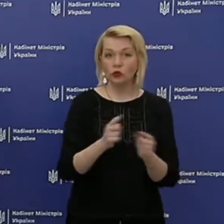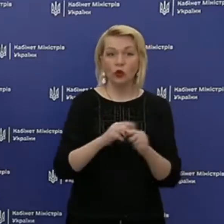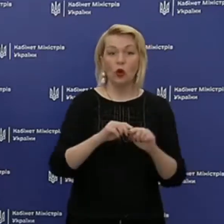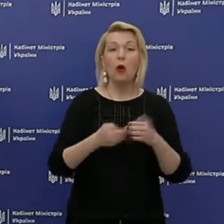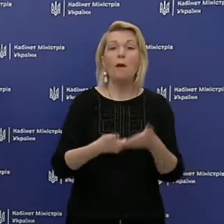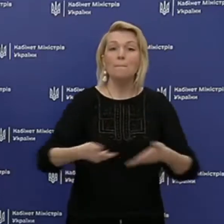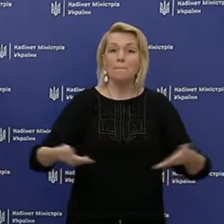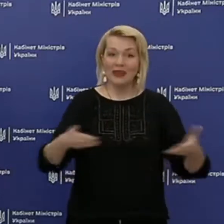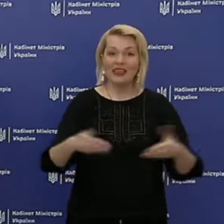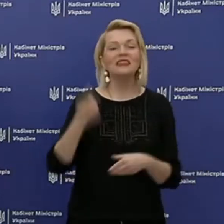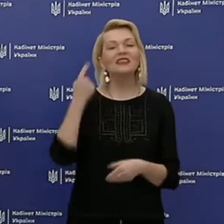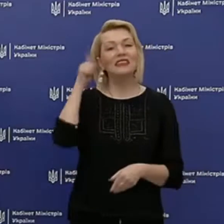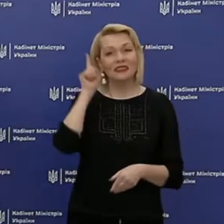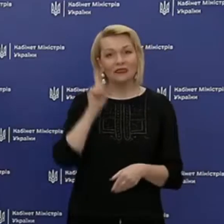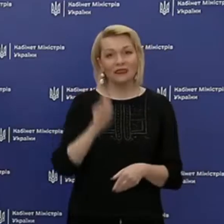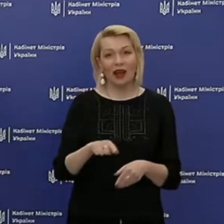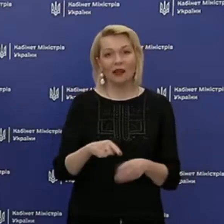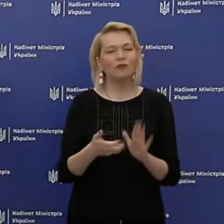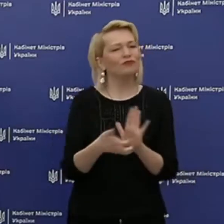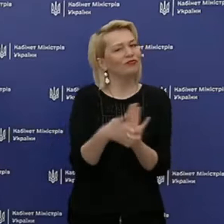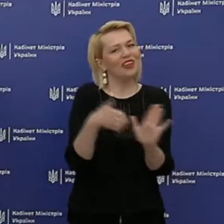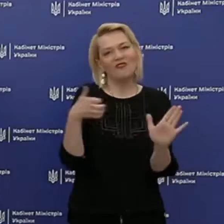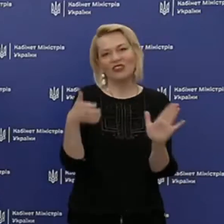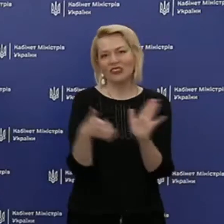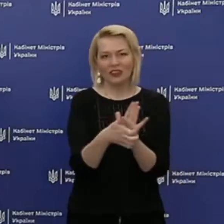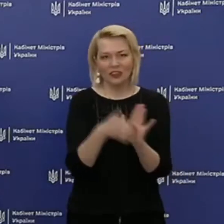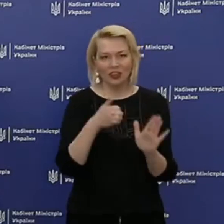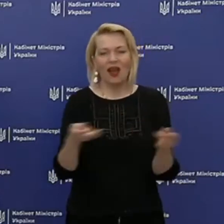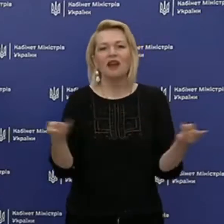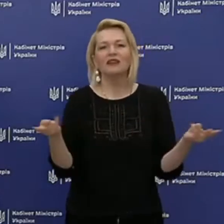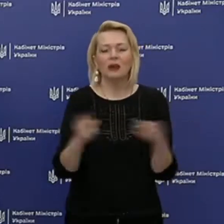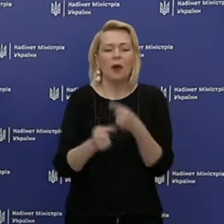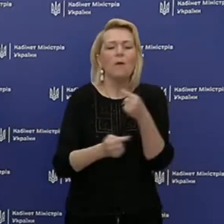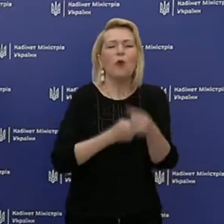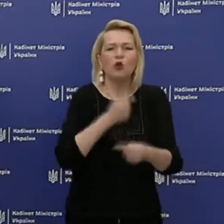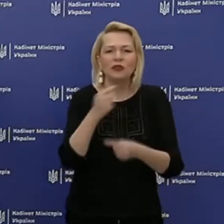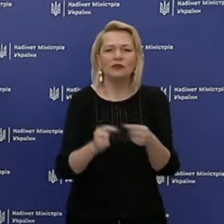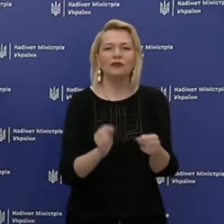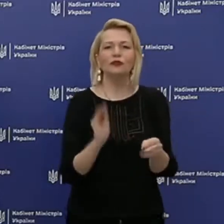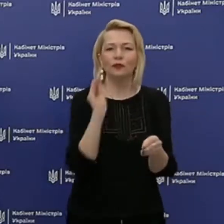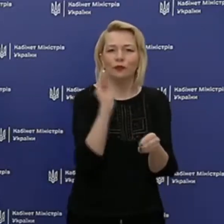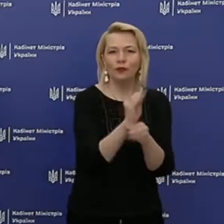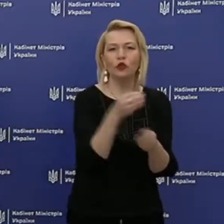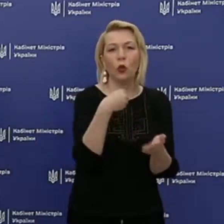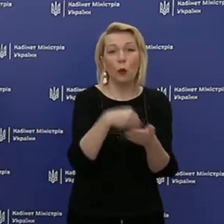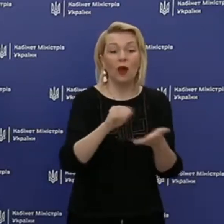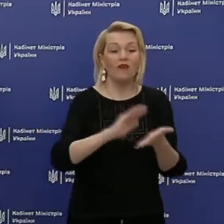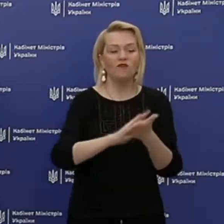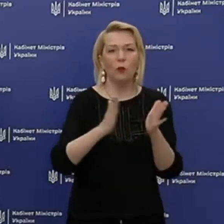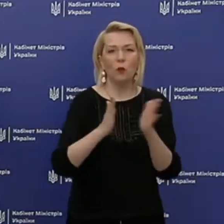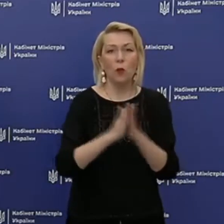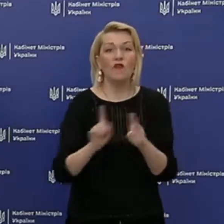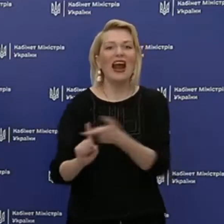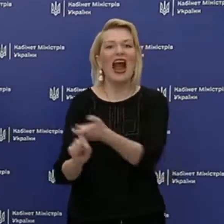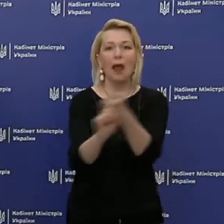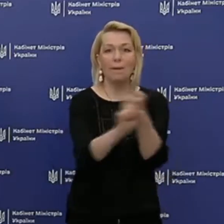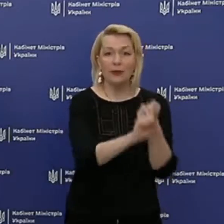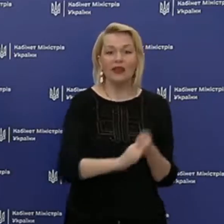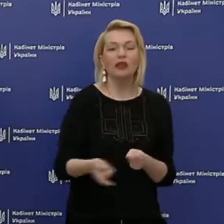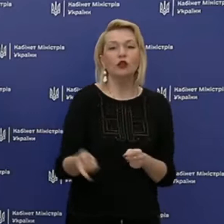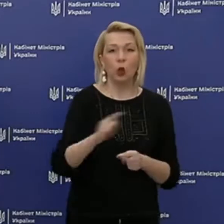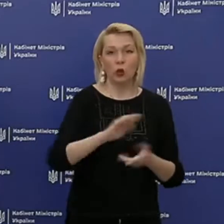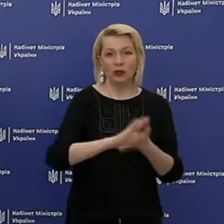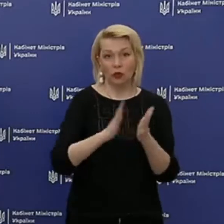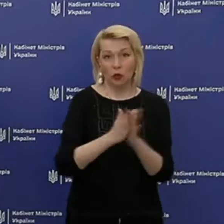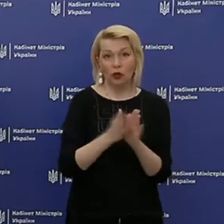всі знаємо з вами, що їх не вистачає і їх треба постійно докупати в умовах епідемії, в умовах тої ситуації,